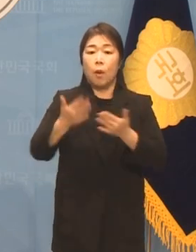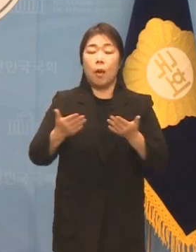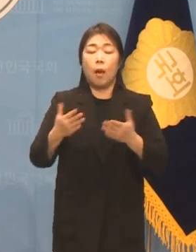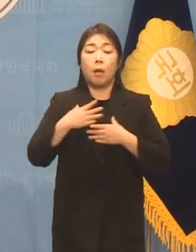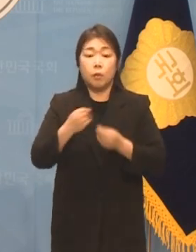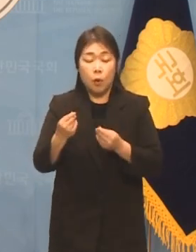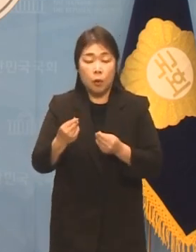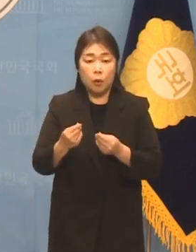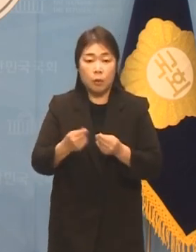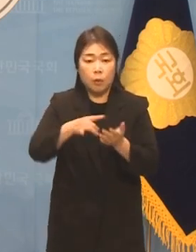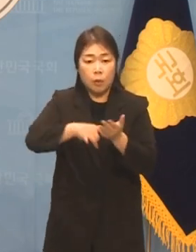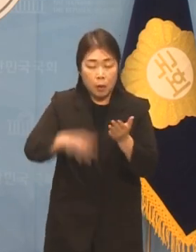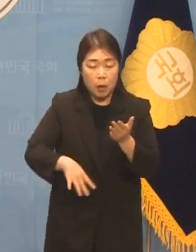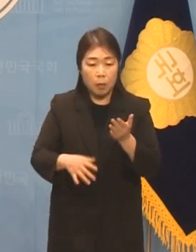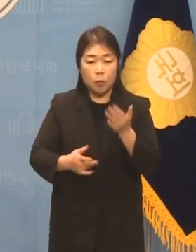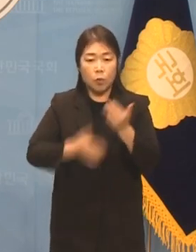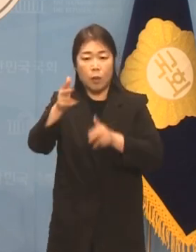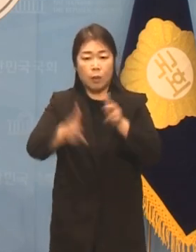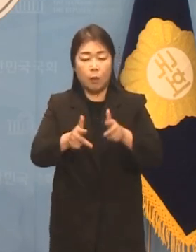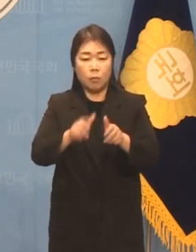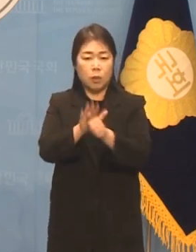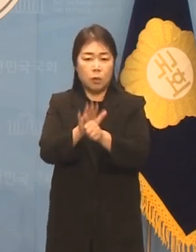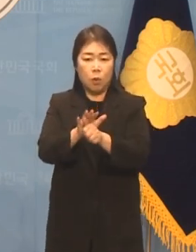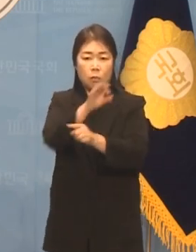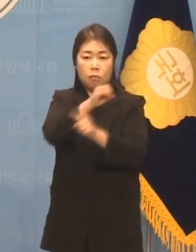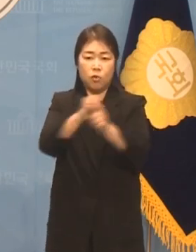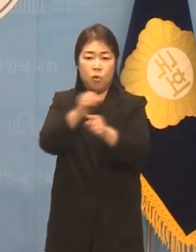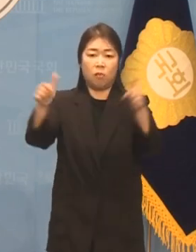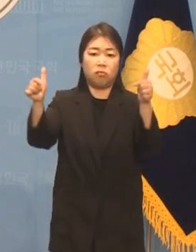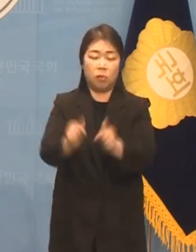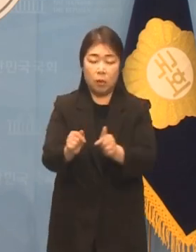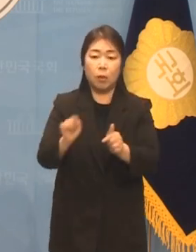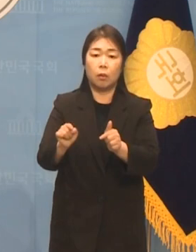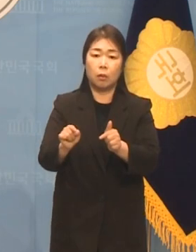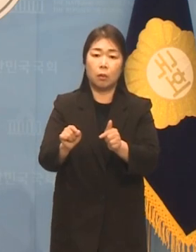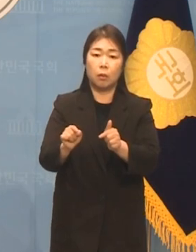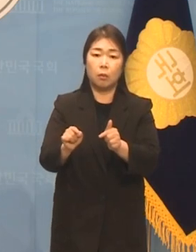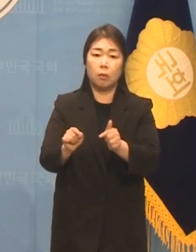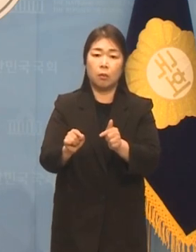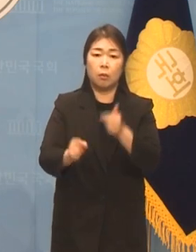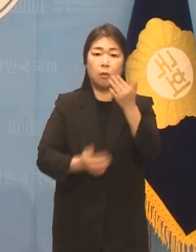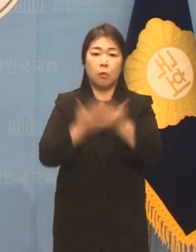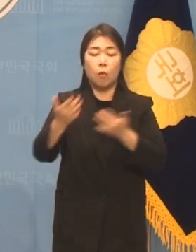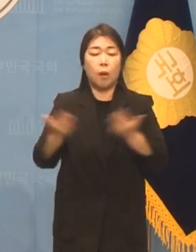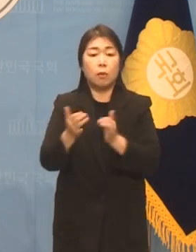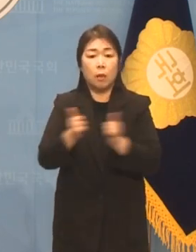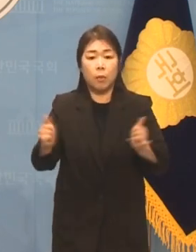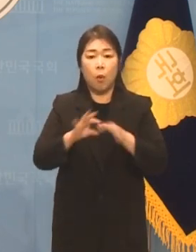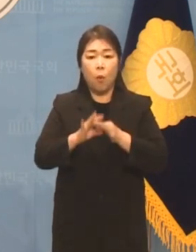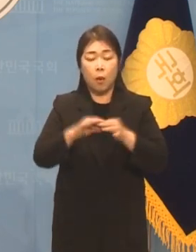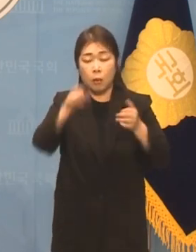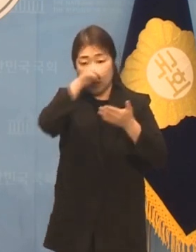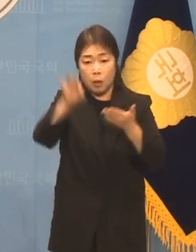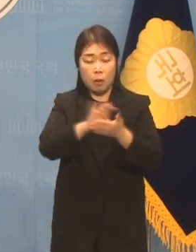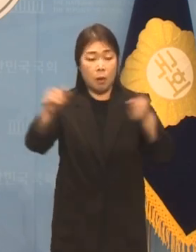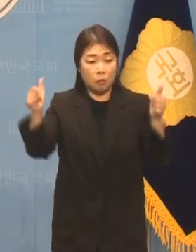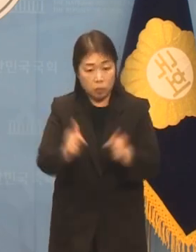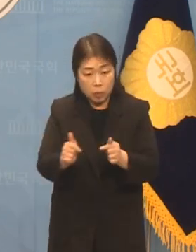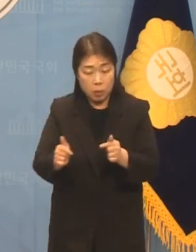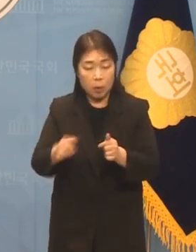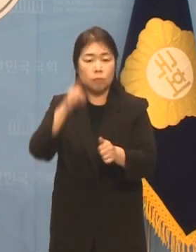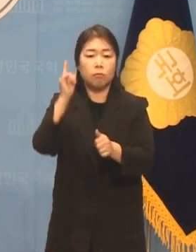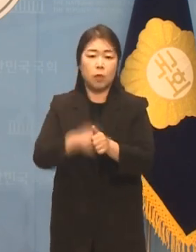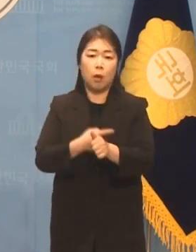소방안전교부세에 소방사업 지원 비율을 축소해 안 그래도 열악한 소방 현장에 대한 최소한의